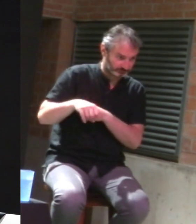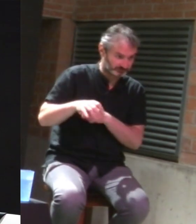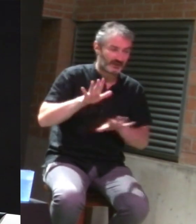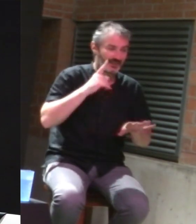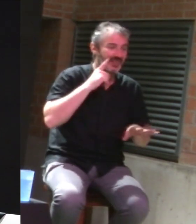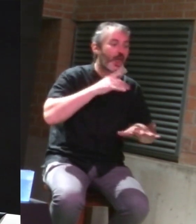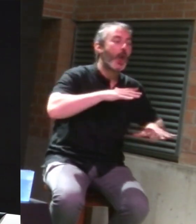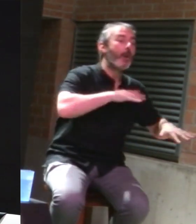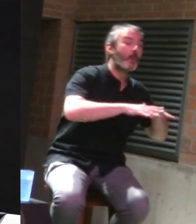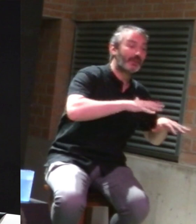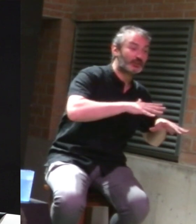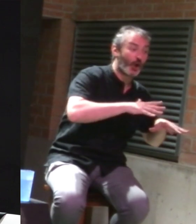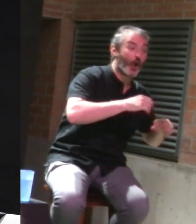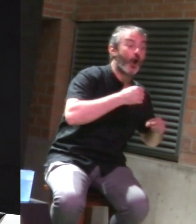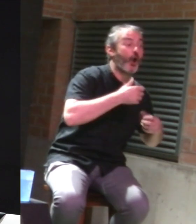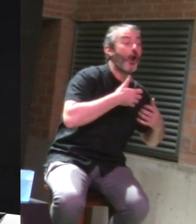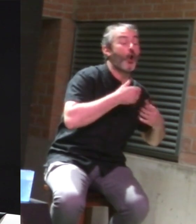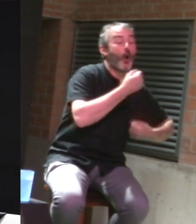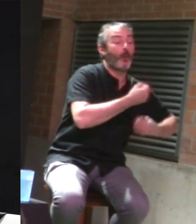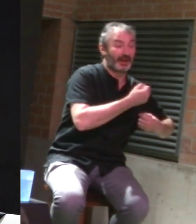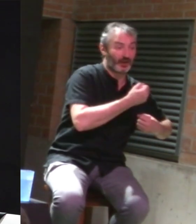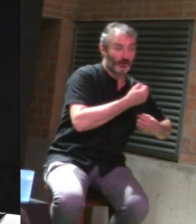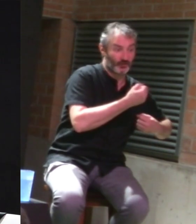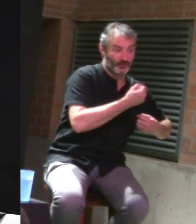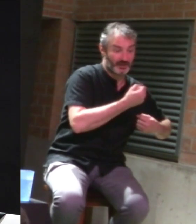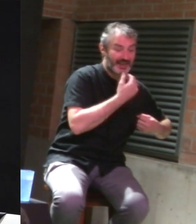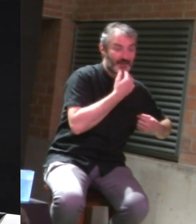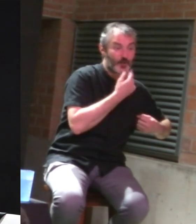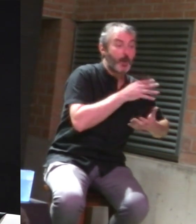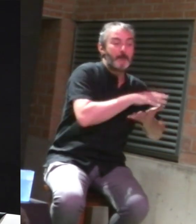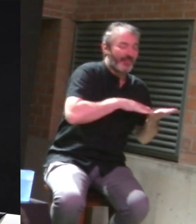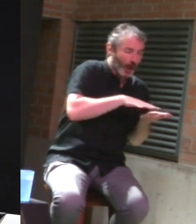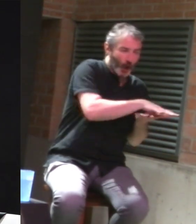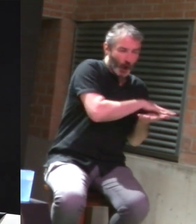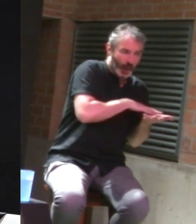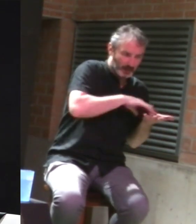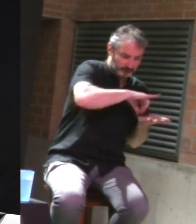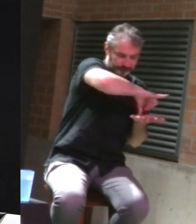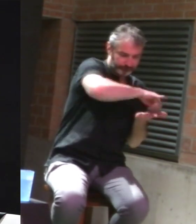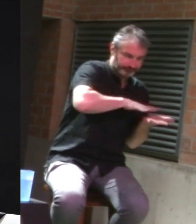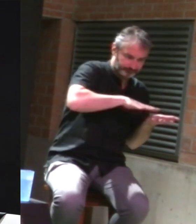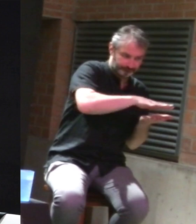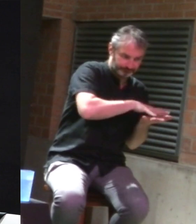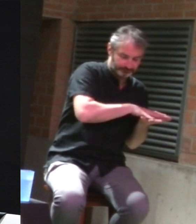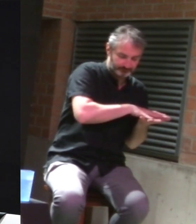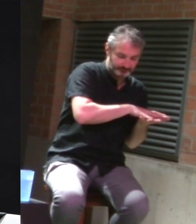un moviment obrer a les Beceroles que s'està organitzant a tot el que seria el Pla de Barcelona i,